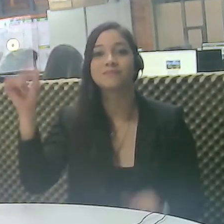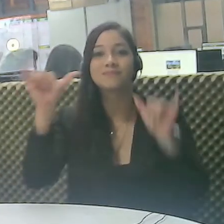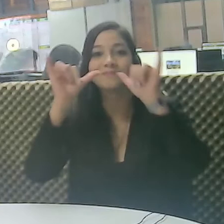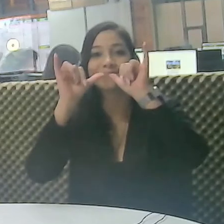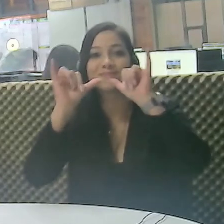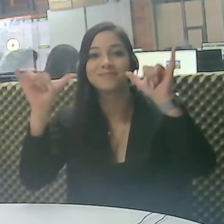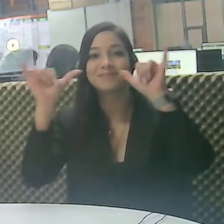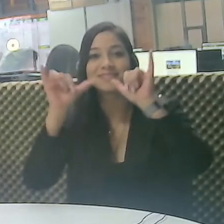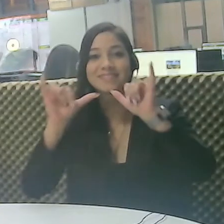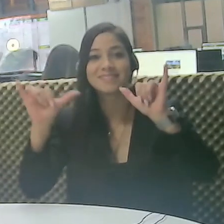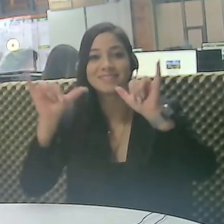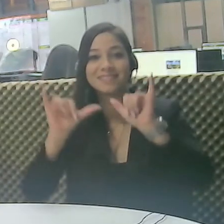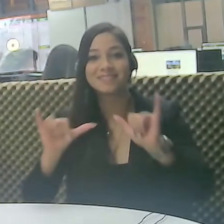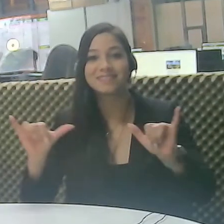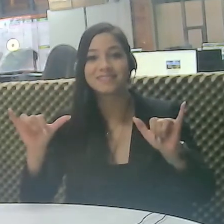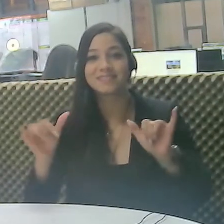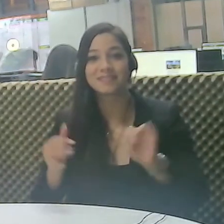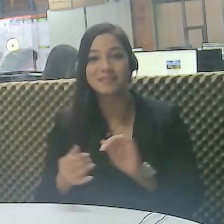Giro de notícias.